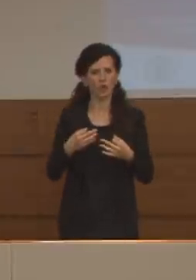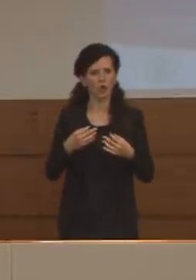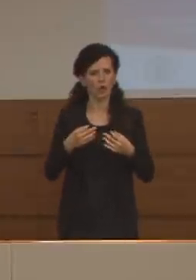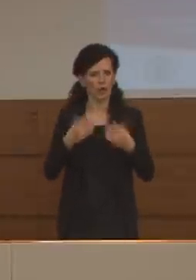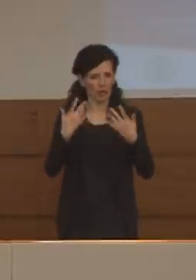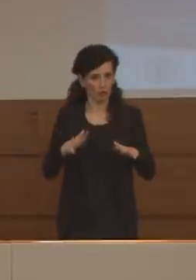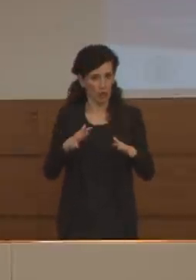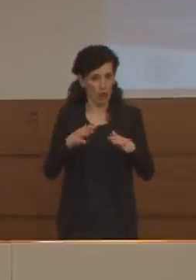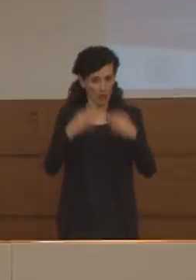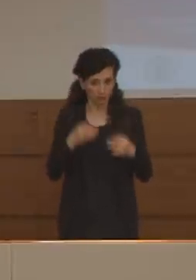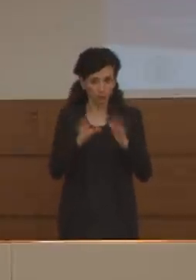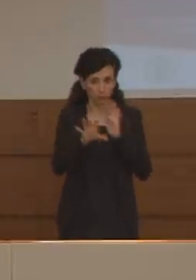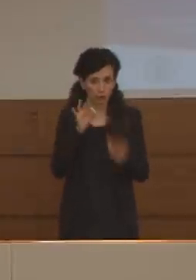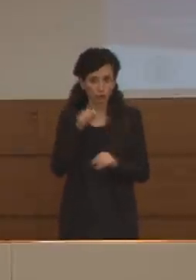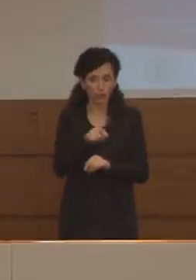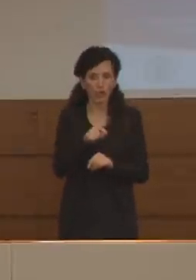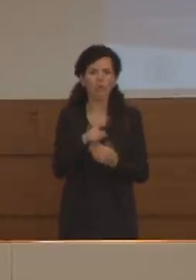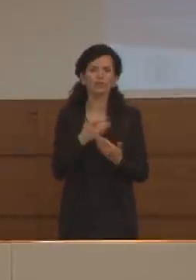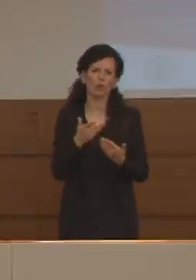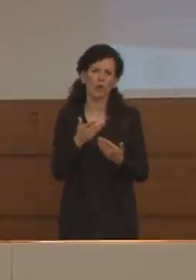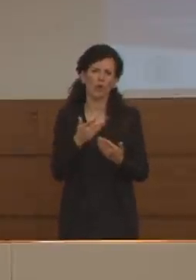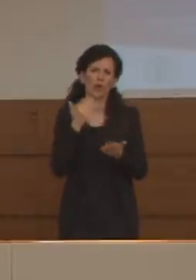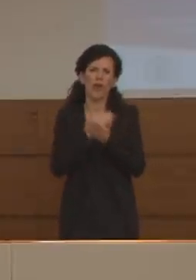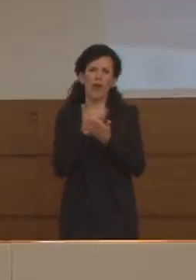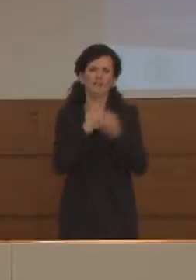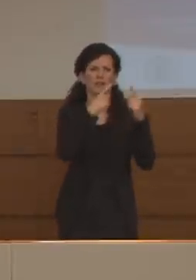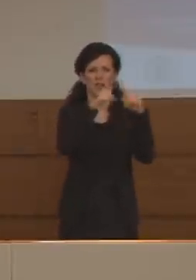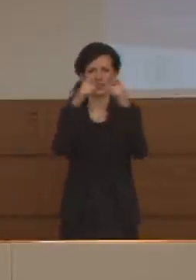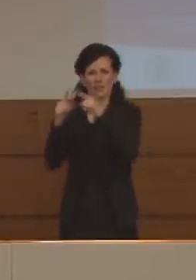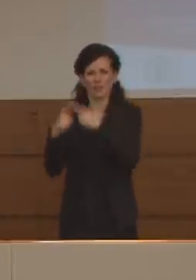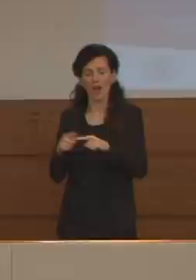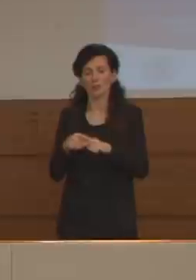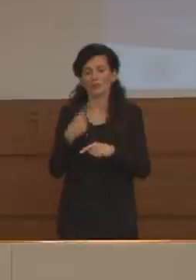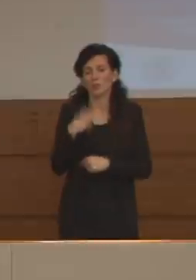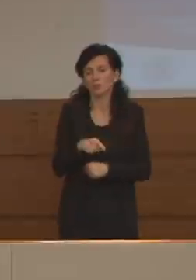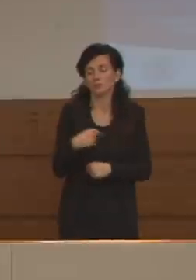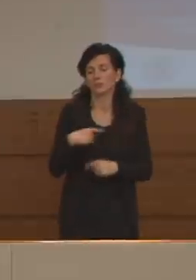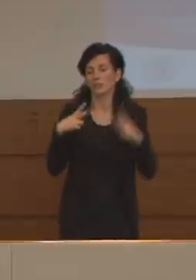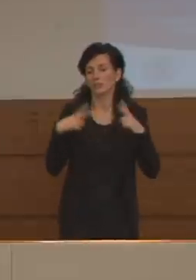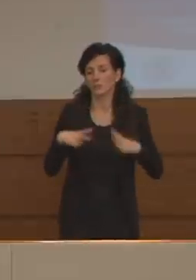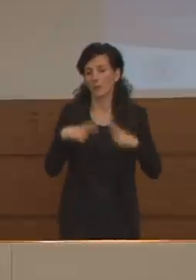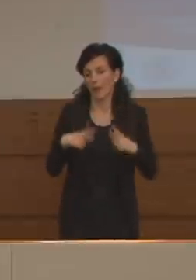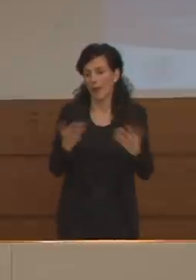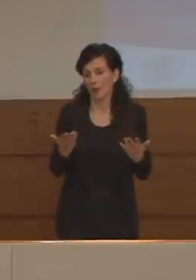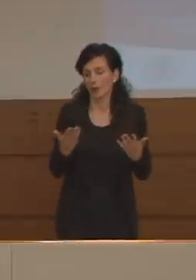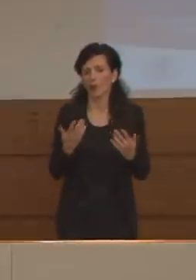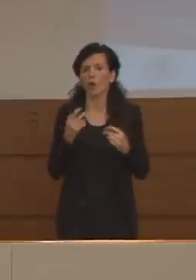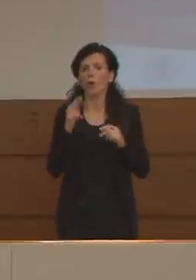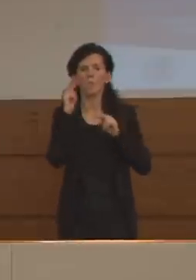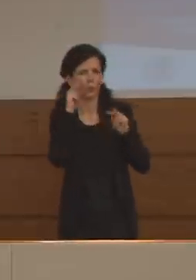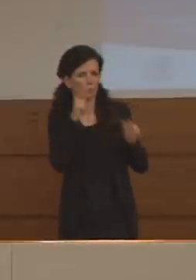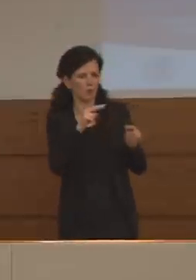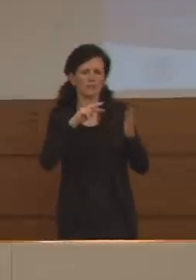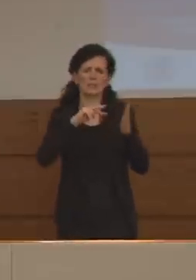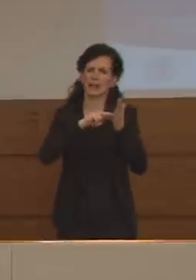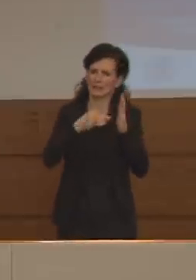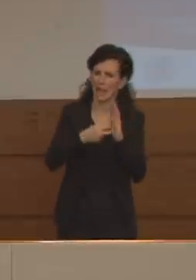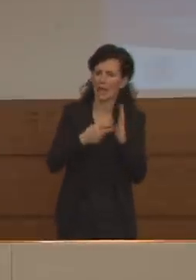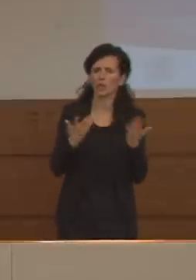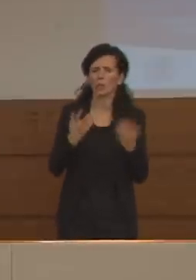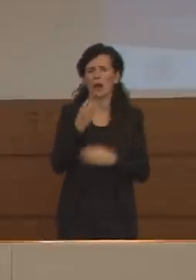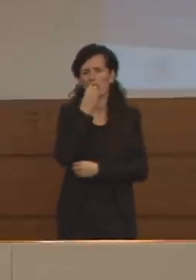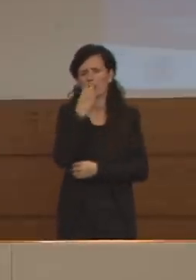questo è un auspicio il mio credo dal punto di vista tecnico ma anche del buon